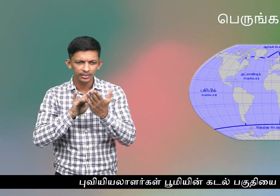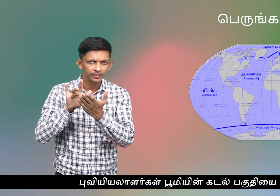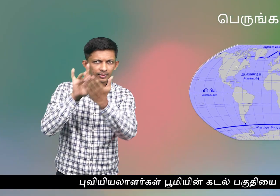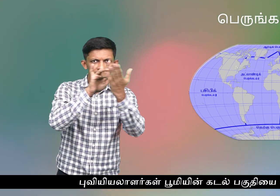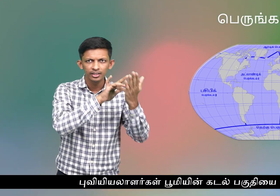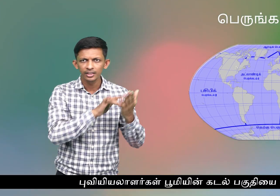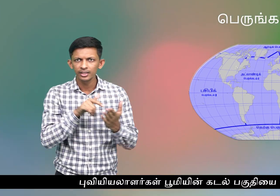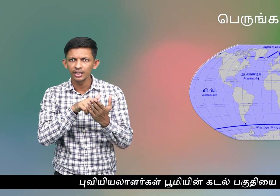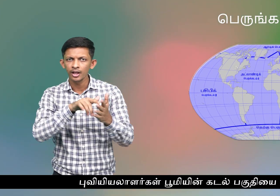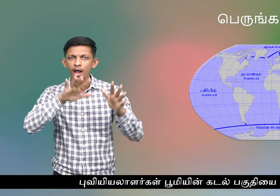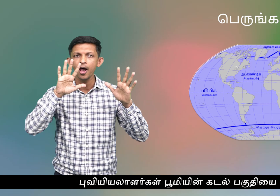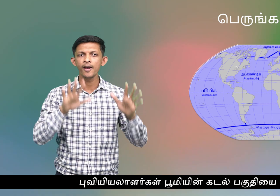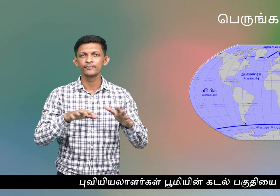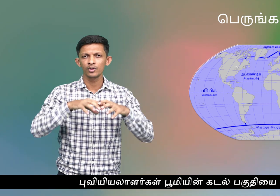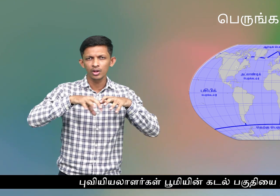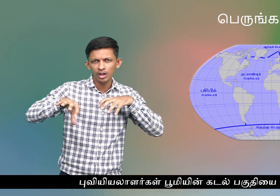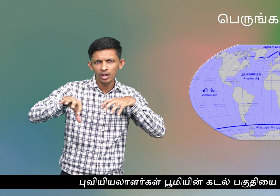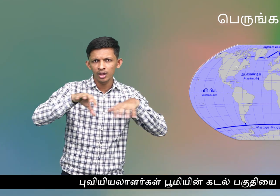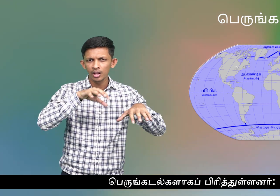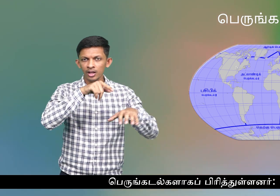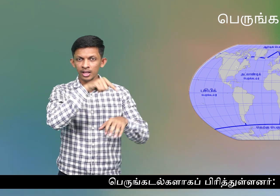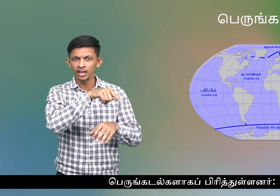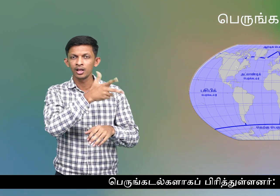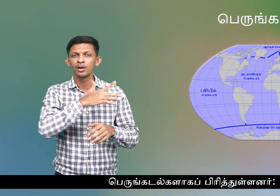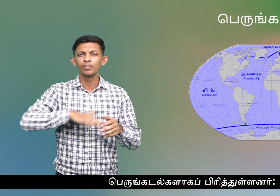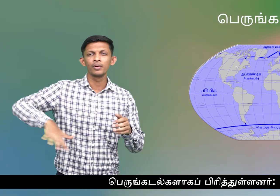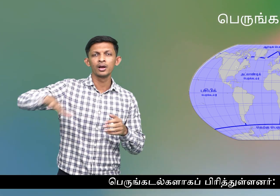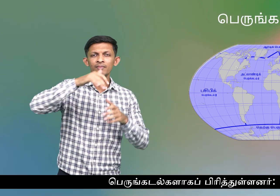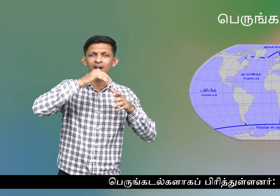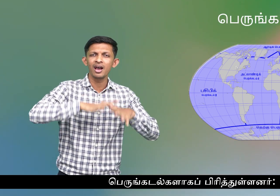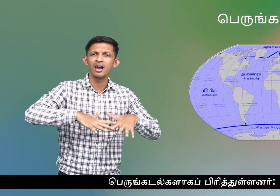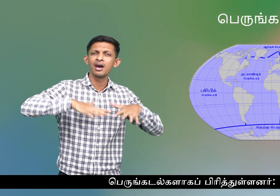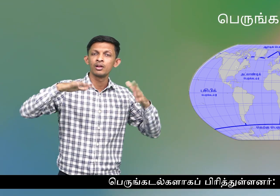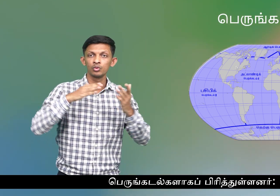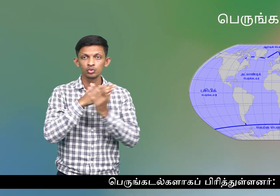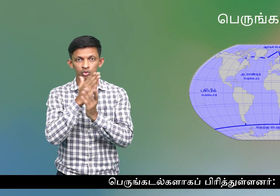புவியியலாளர்கள் பூமியின் கடல் பகுதியை 5 பெருங்கடல்களாக பிரித்துள்ளனர்.